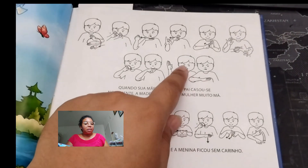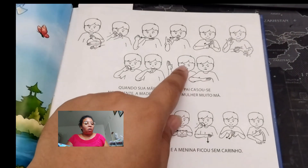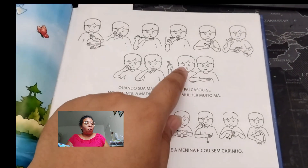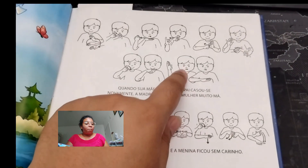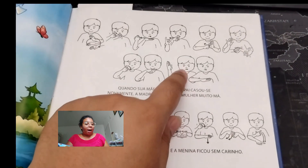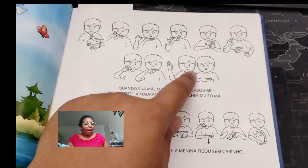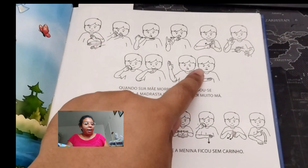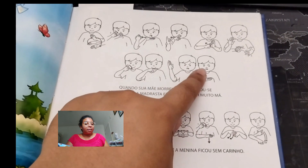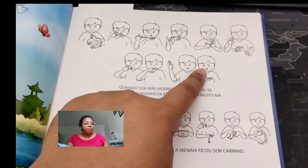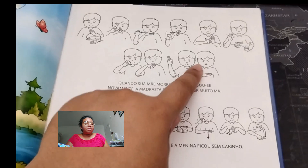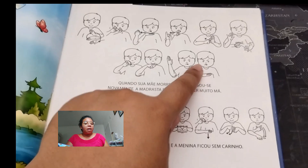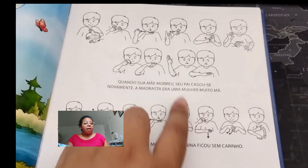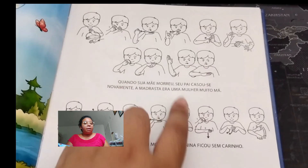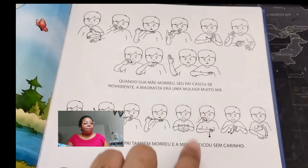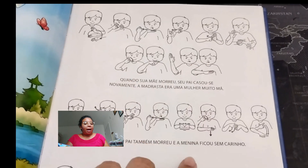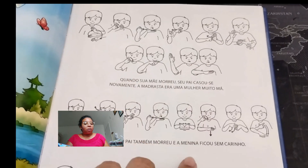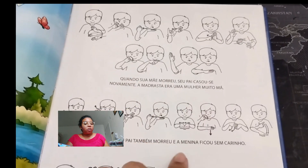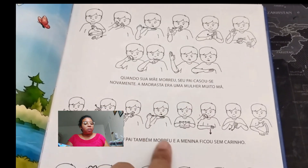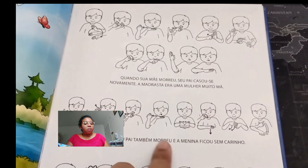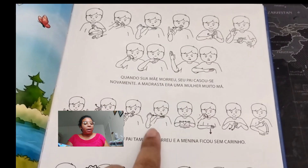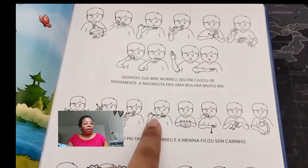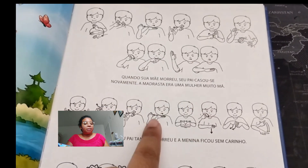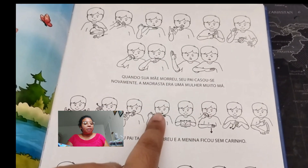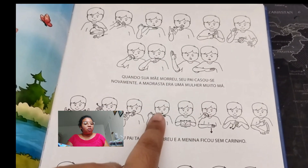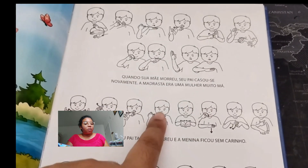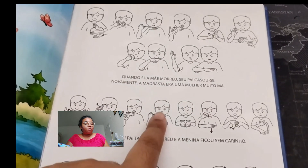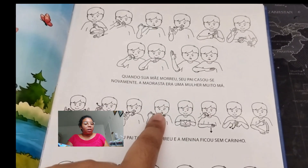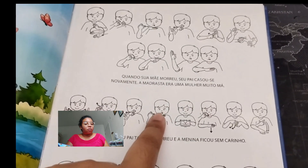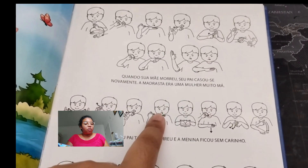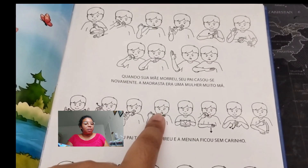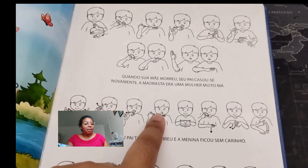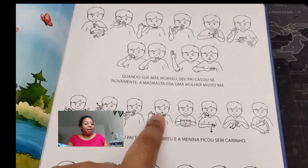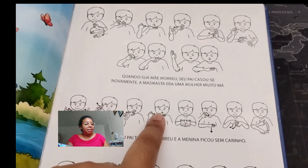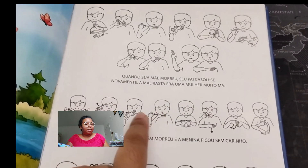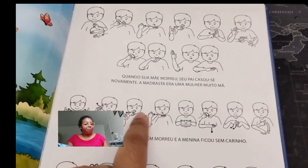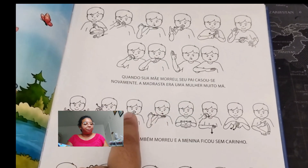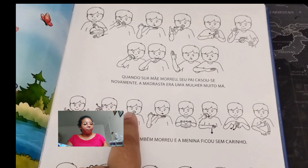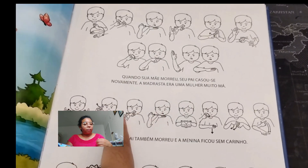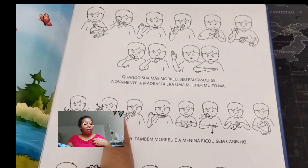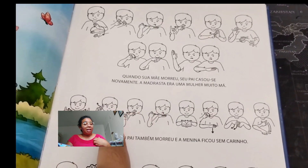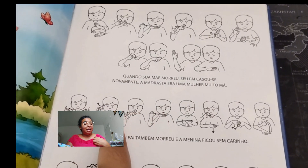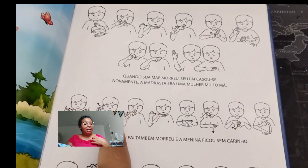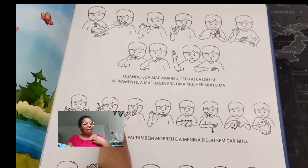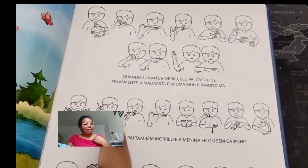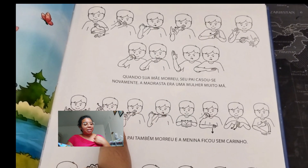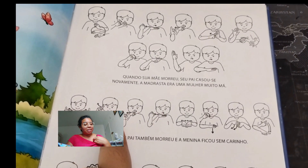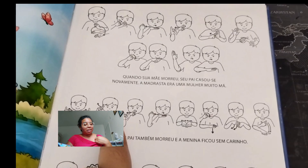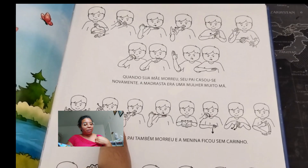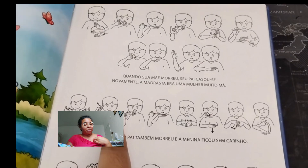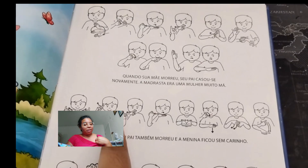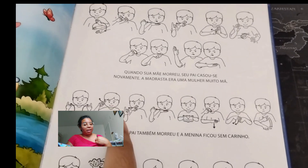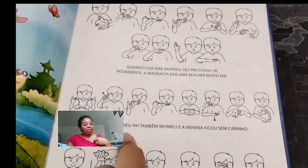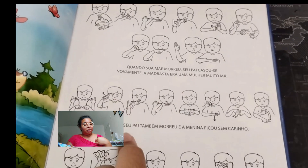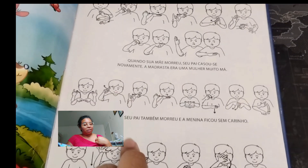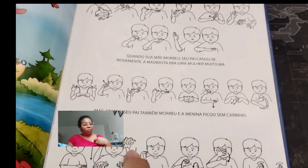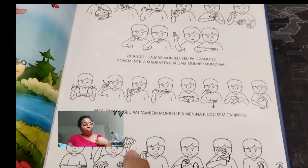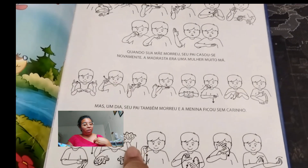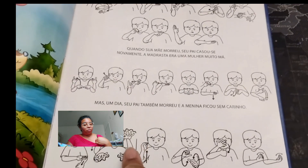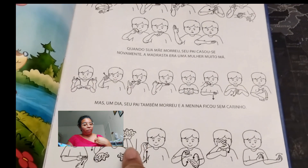e compactas e práticas para que seja fácil de sinalizar. E nesse momento